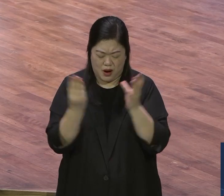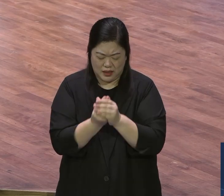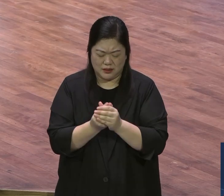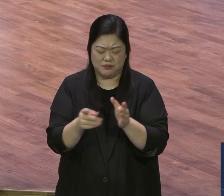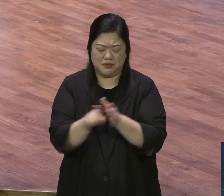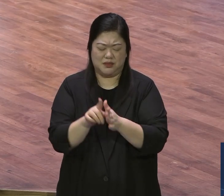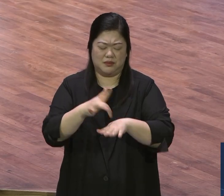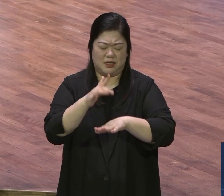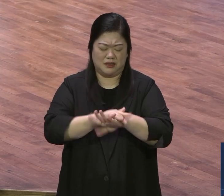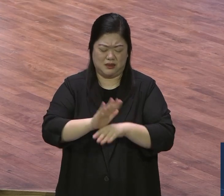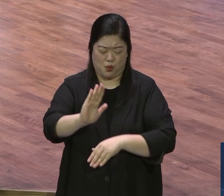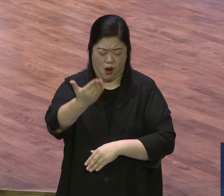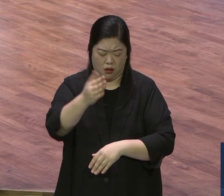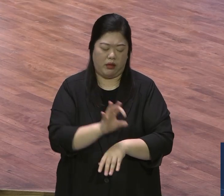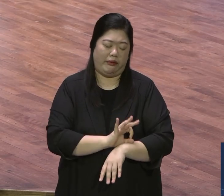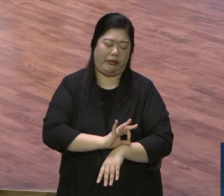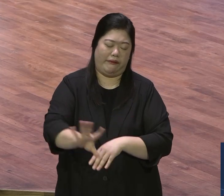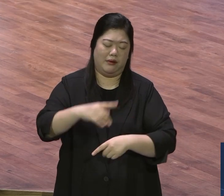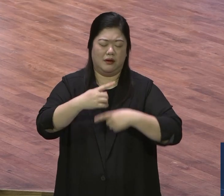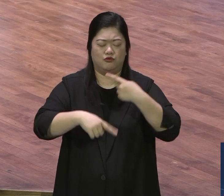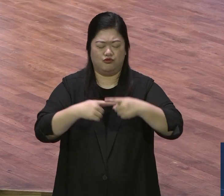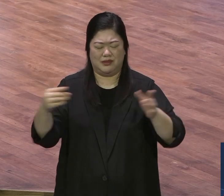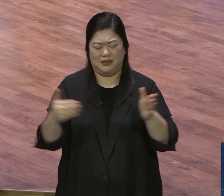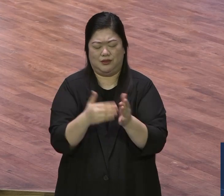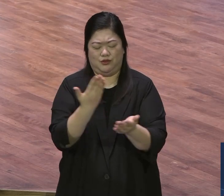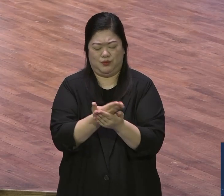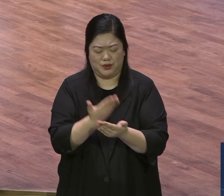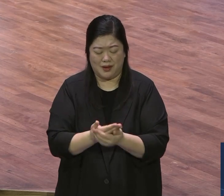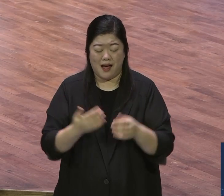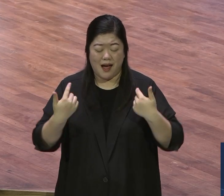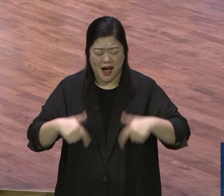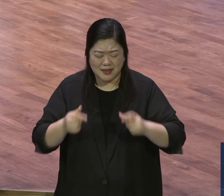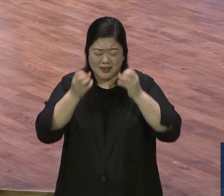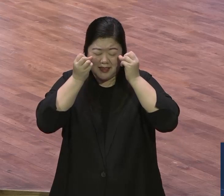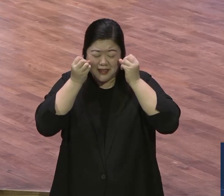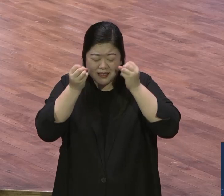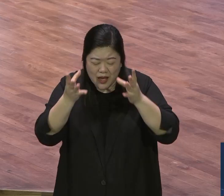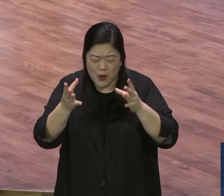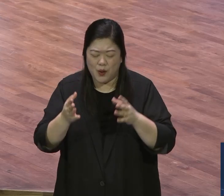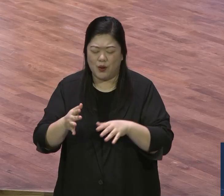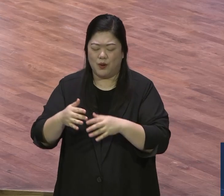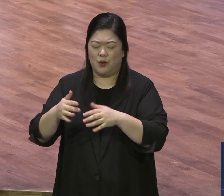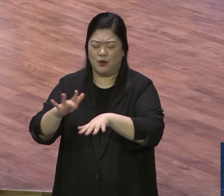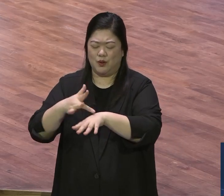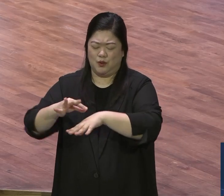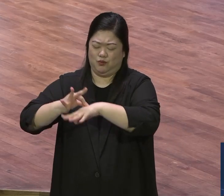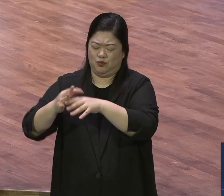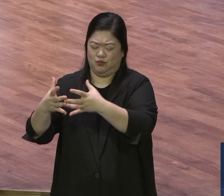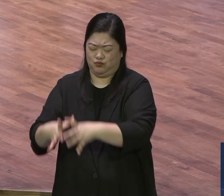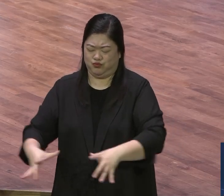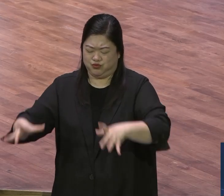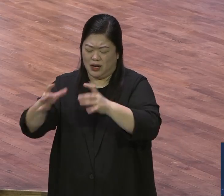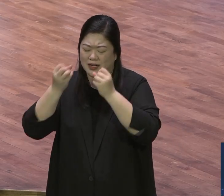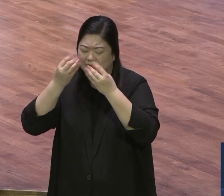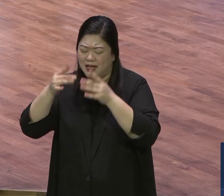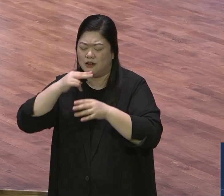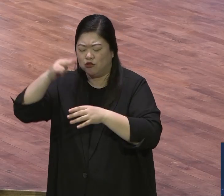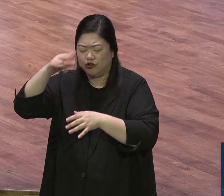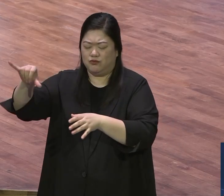신앙생활 하지 않게 하야 주옵사사 날로 새롭다 새로운 부대 새 포도주는 새로운 부대 속에 새로운 말씀으로